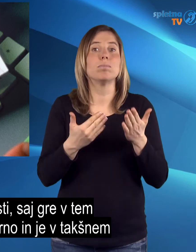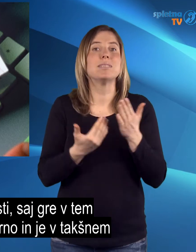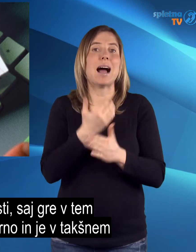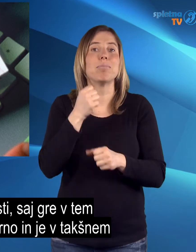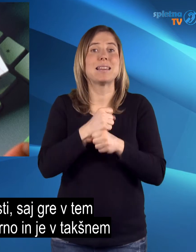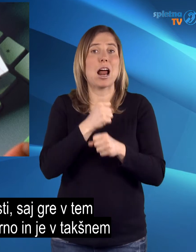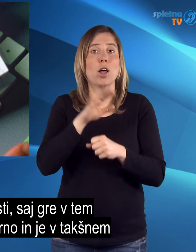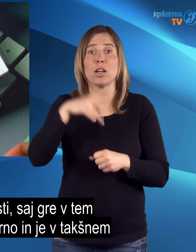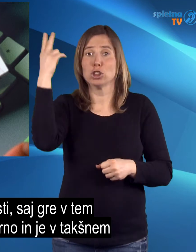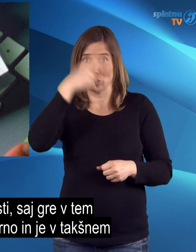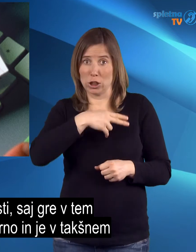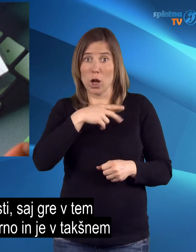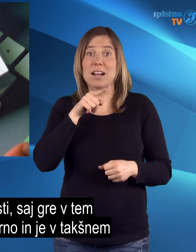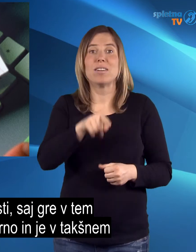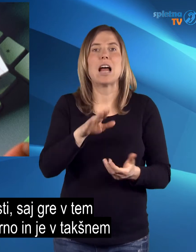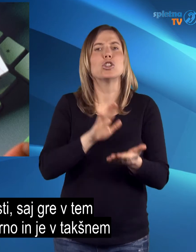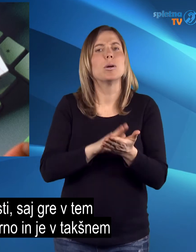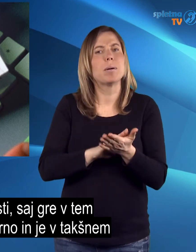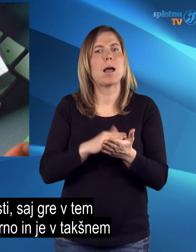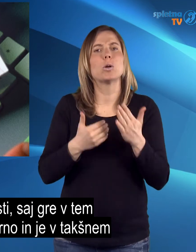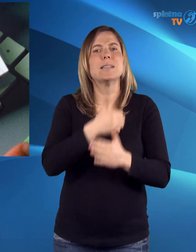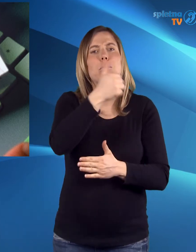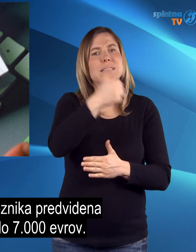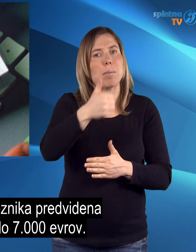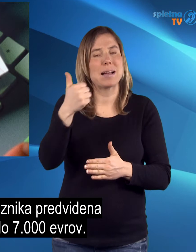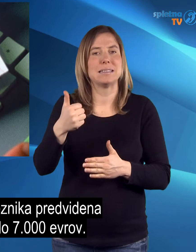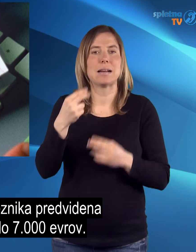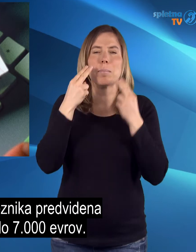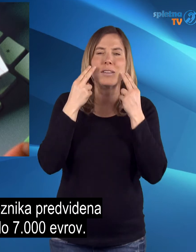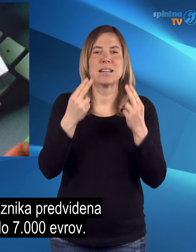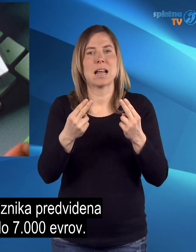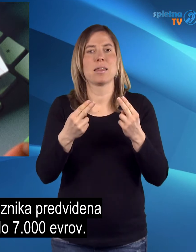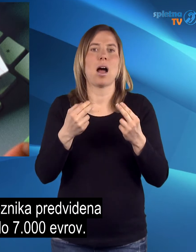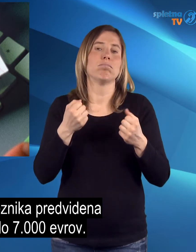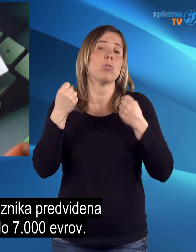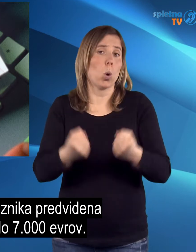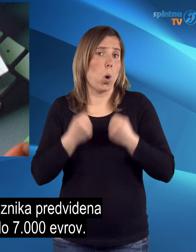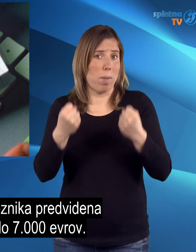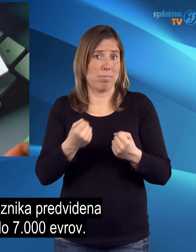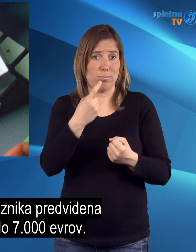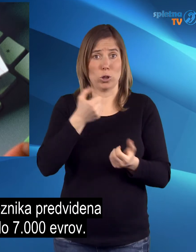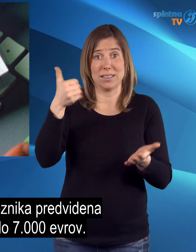za posameznika predvidena globa od 1000 do 7000 evrov.